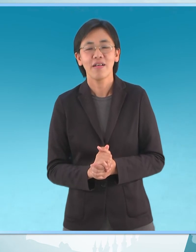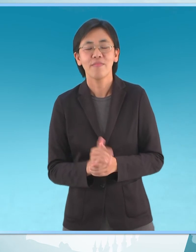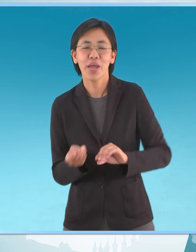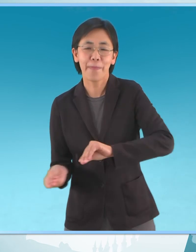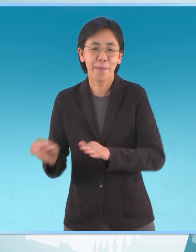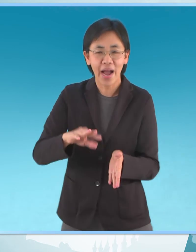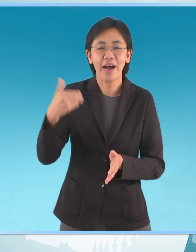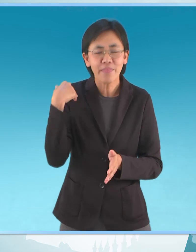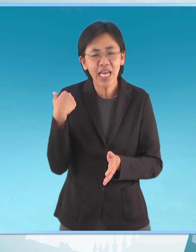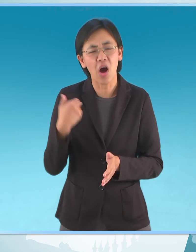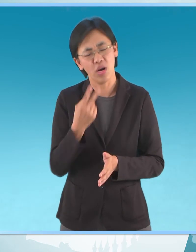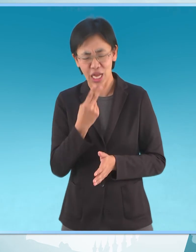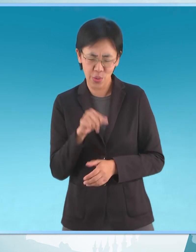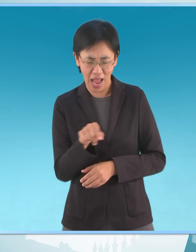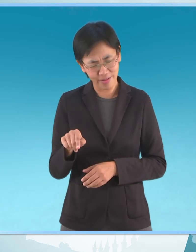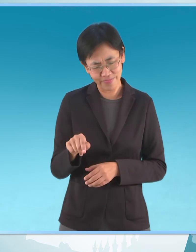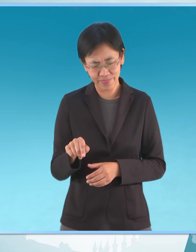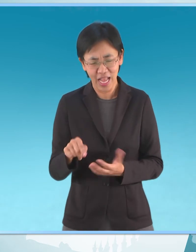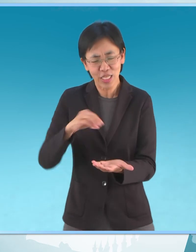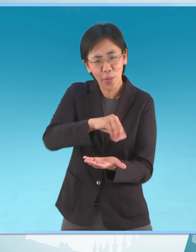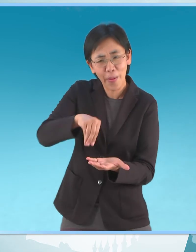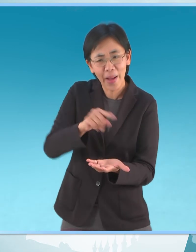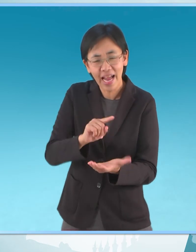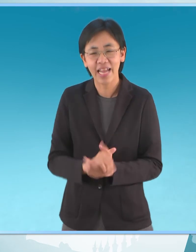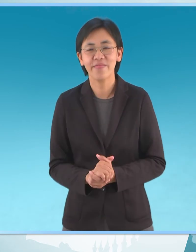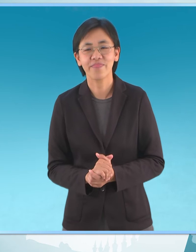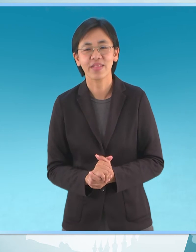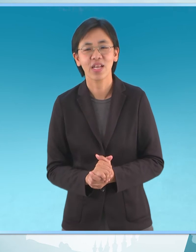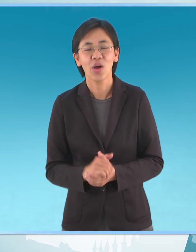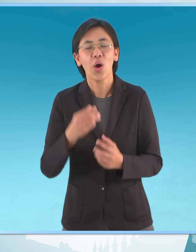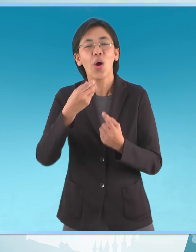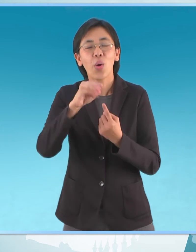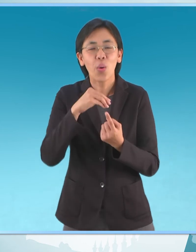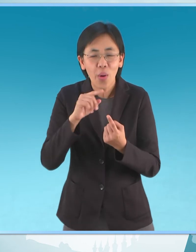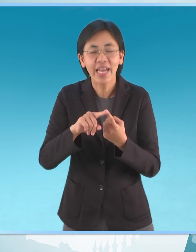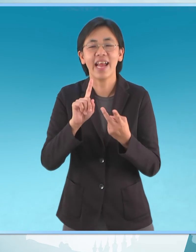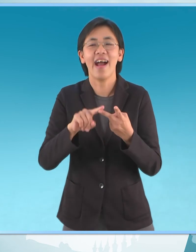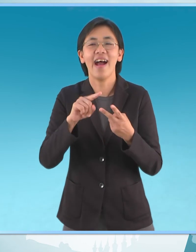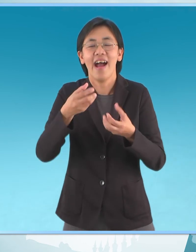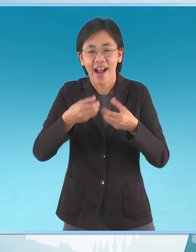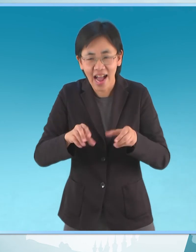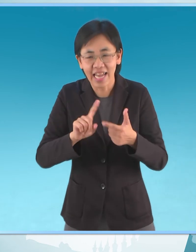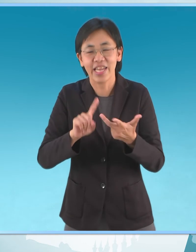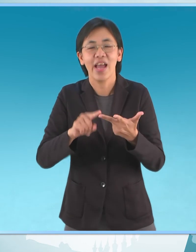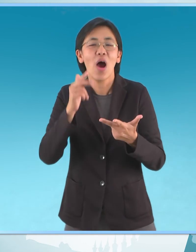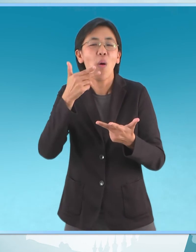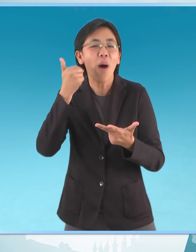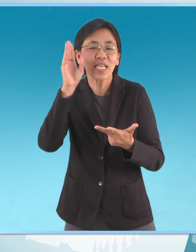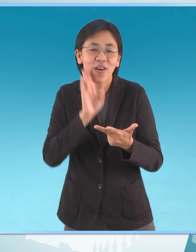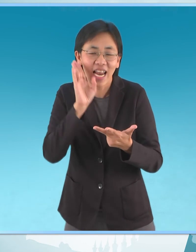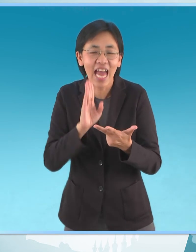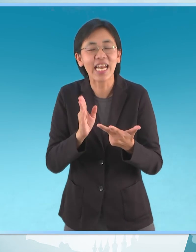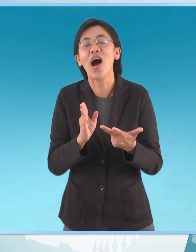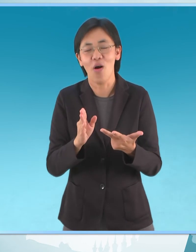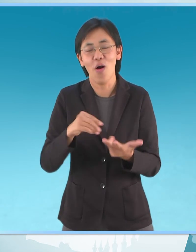นแต่ว่าท็อปปิ้งหรือว่าไส้เนี่ยอาจจะไม่ให้เลือกน้อยกว่านะครับวันนี้ผมก็สั่งแบบเบสิกกล้วยไข่ช็อกโกแลตรองท้องเพราะเรายังต้องเดินทาง